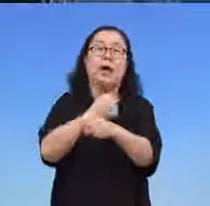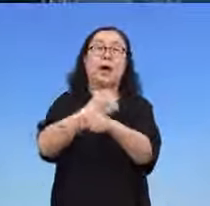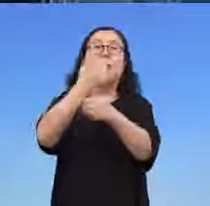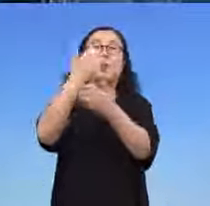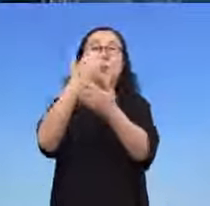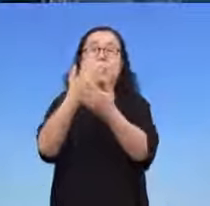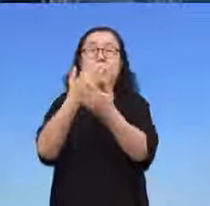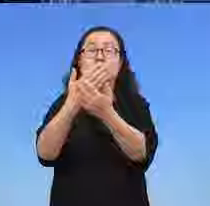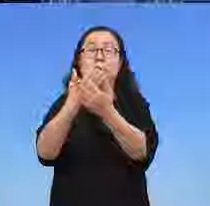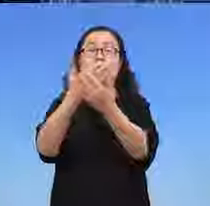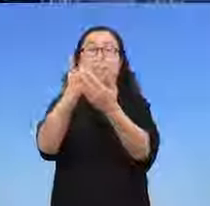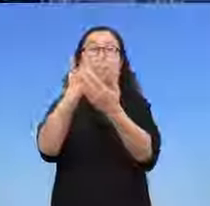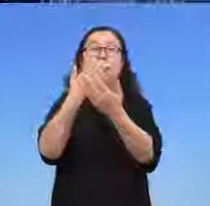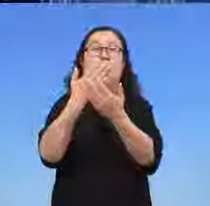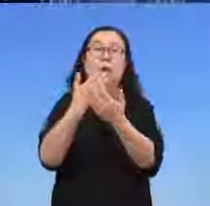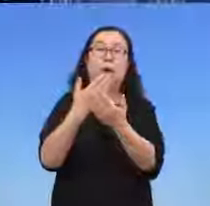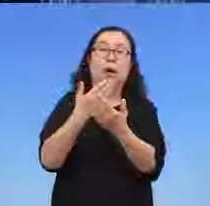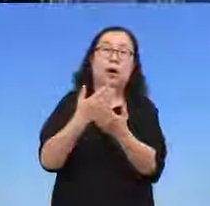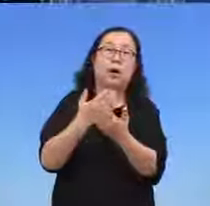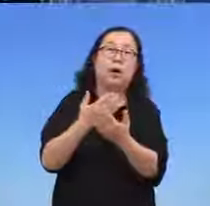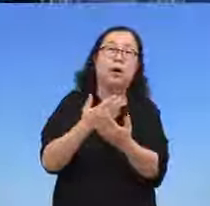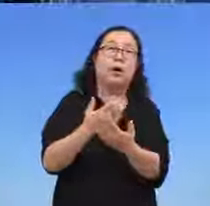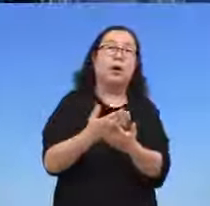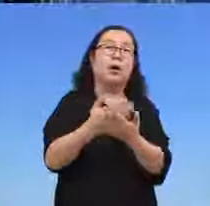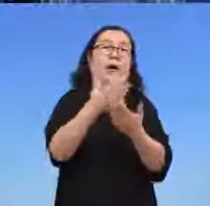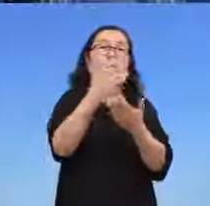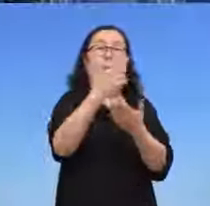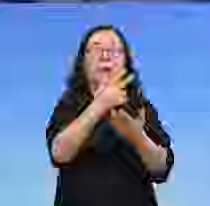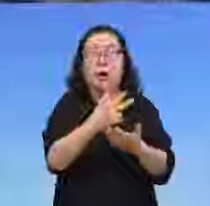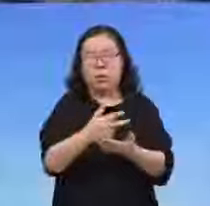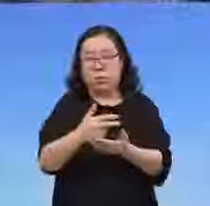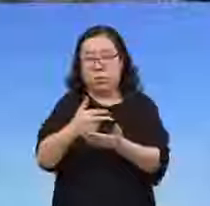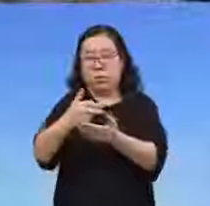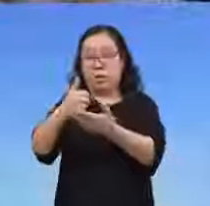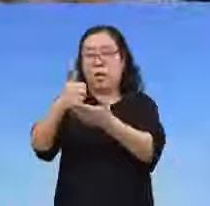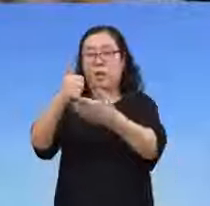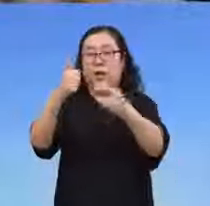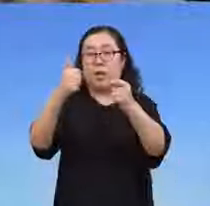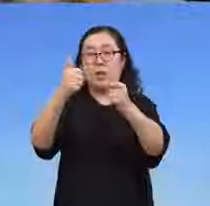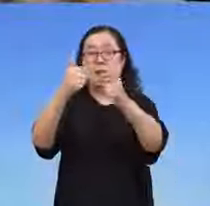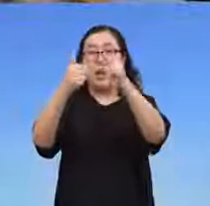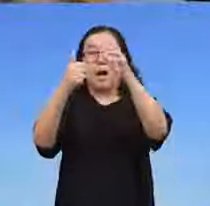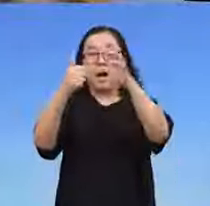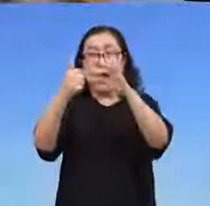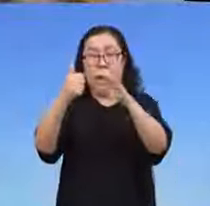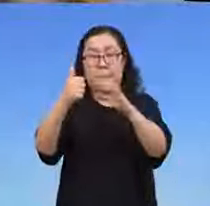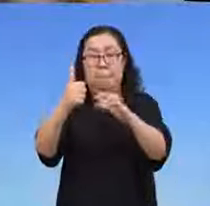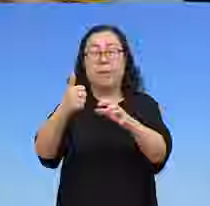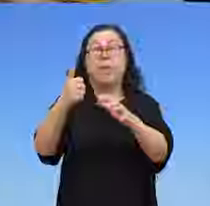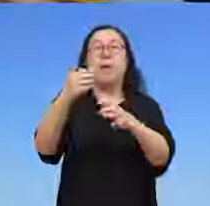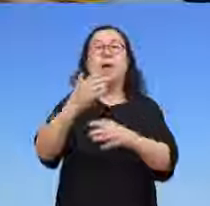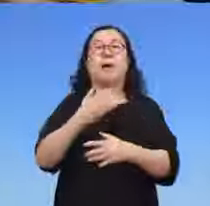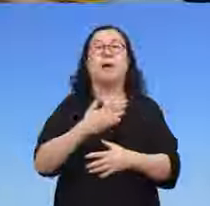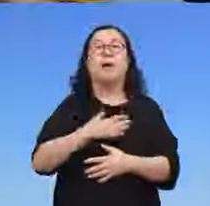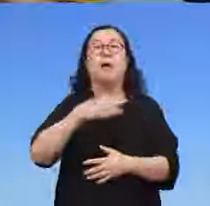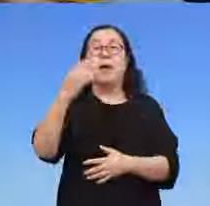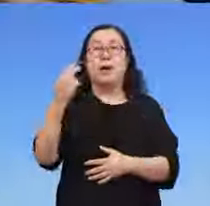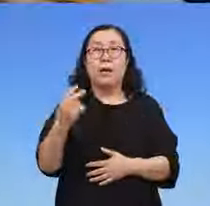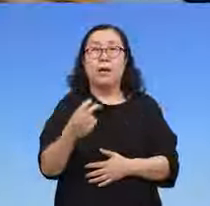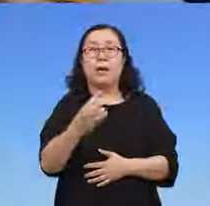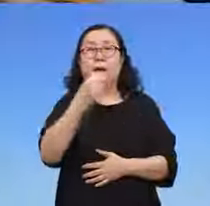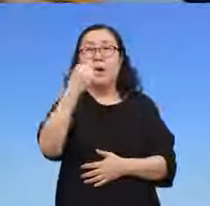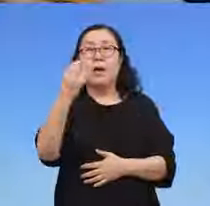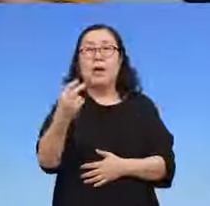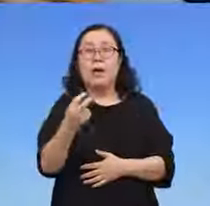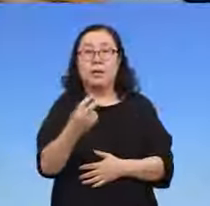충만하게 하소서. 주님 앞에 내 생명 드리리다.